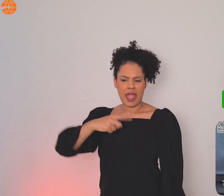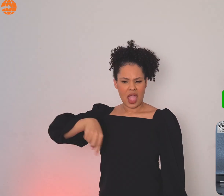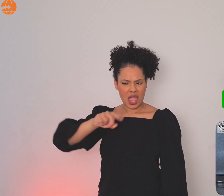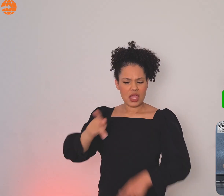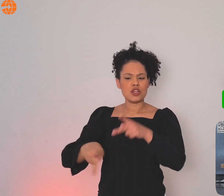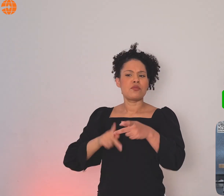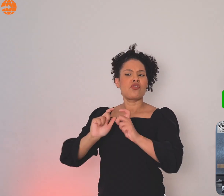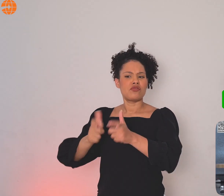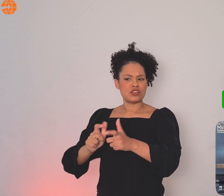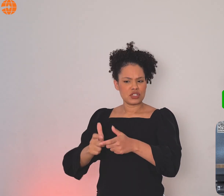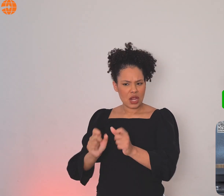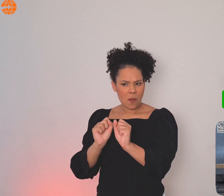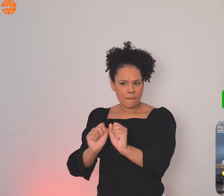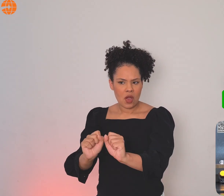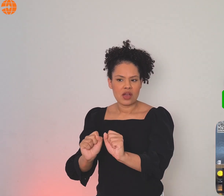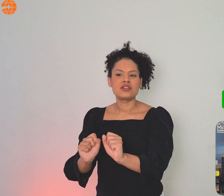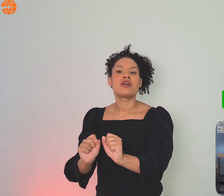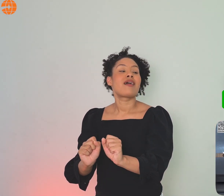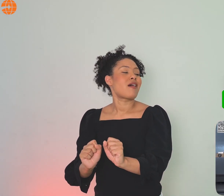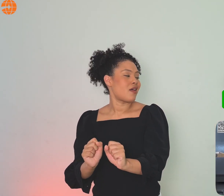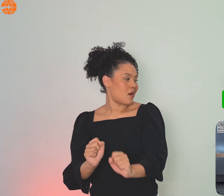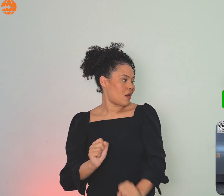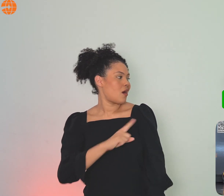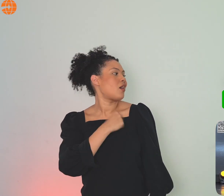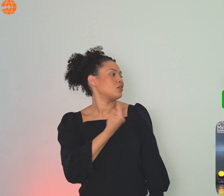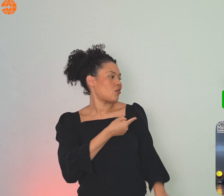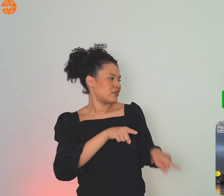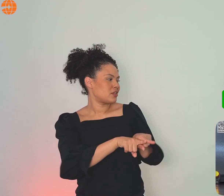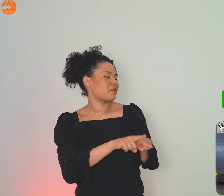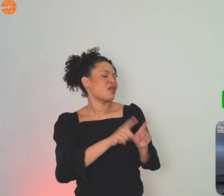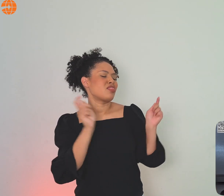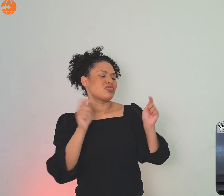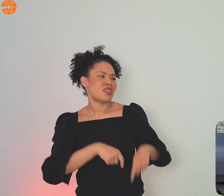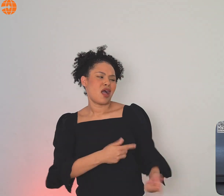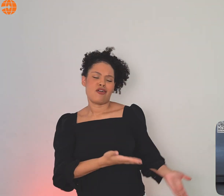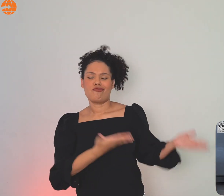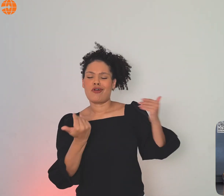o que acontece na tua vida e achar que para ele vale o que vale para você.